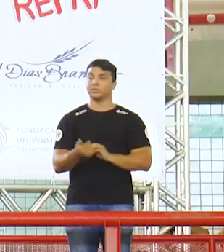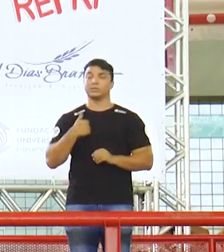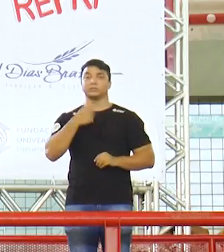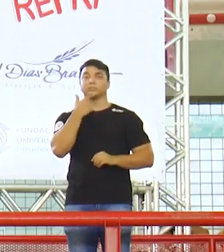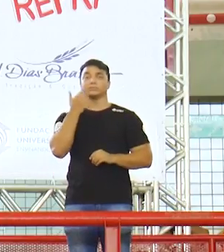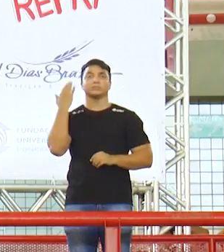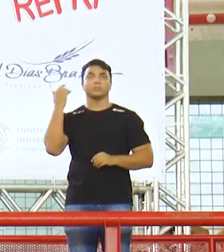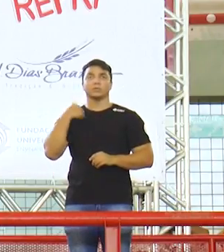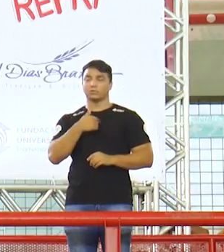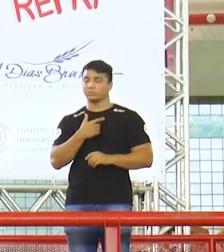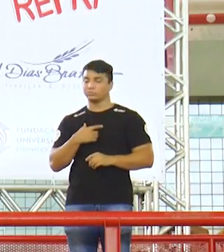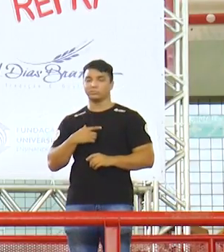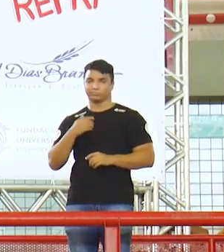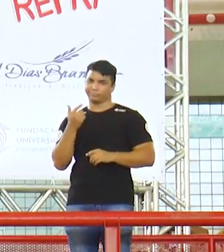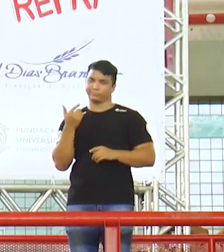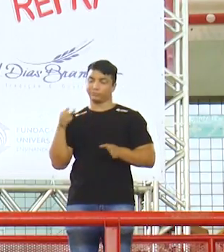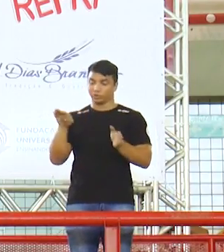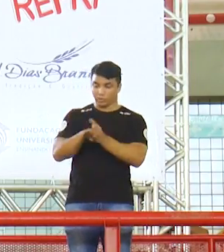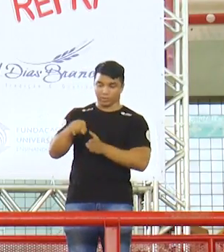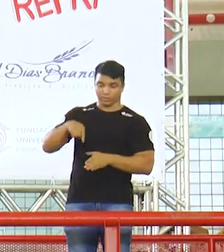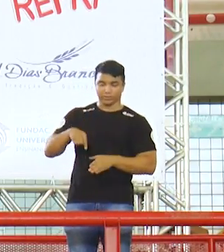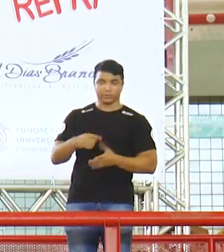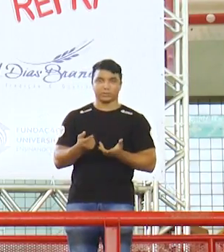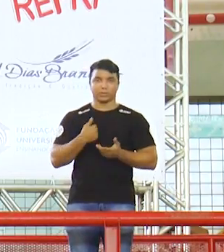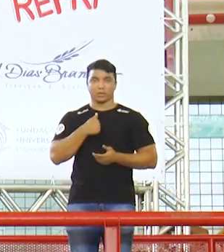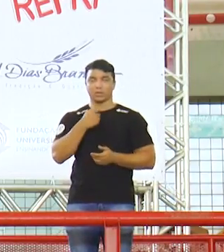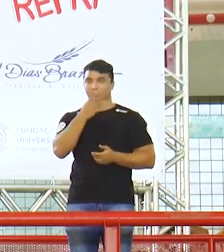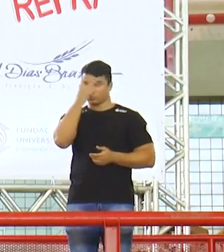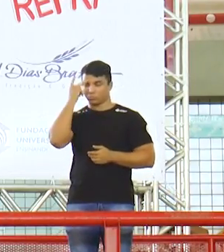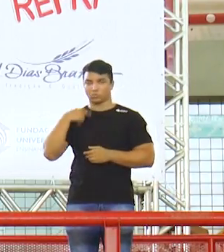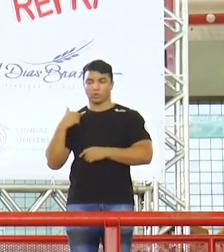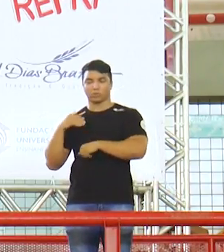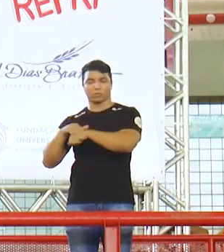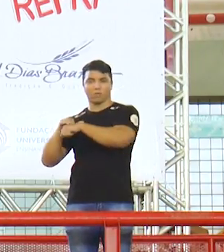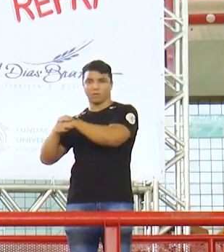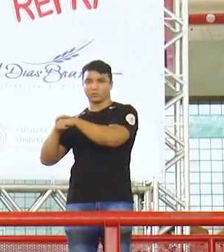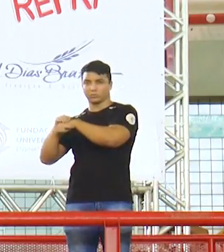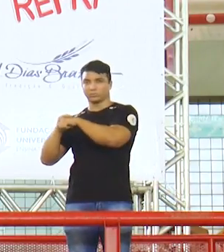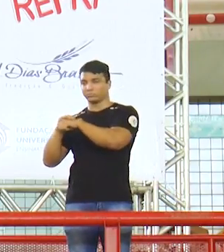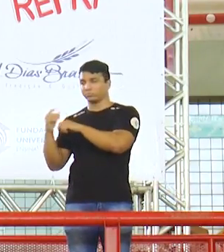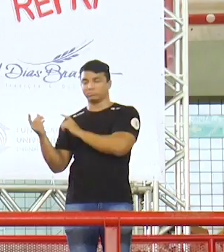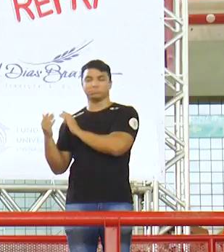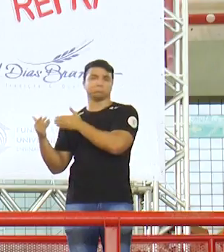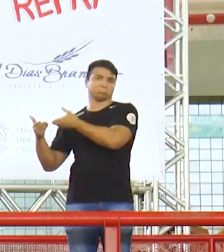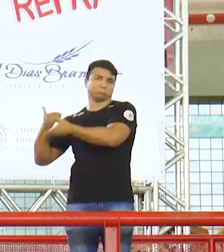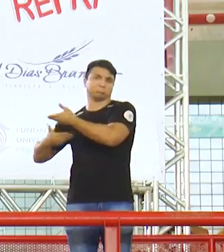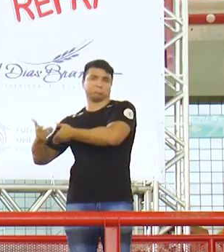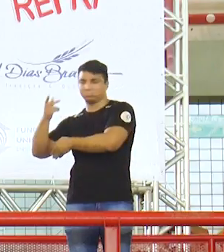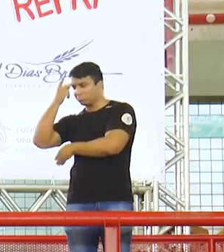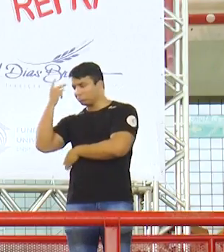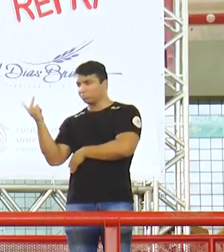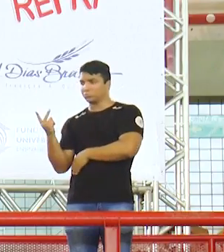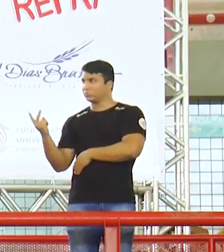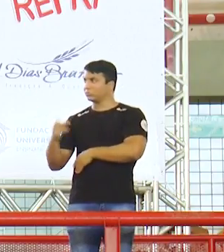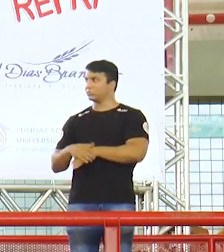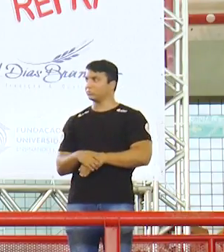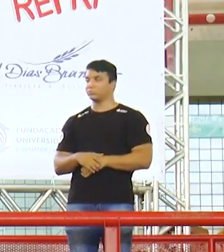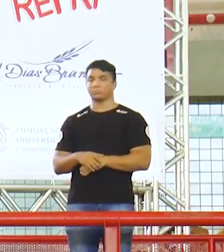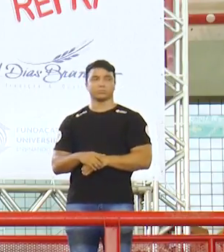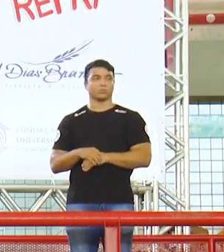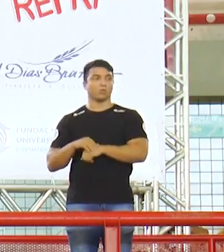ali embaixo, antes de subir aqui, ouvi dois camaradas aí conversando. Eles estão bem ali, ó.